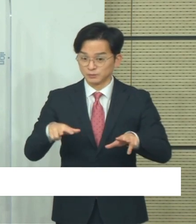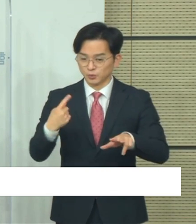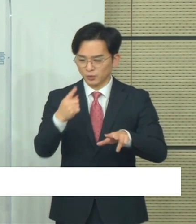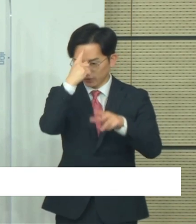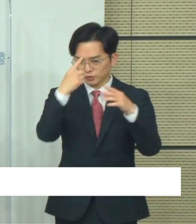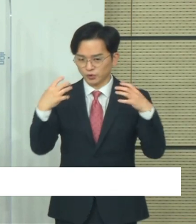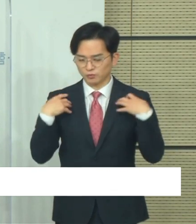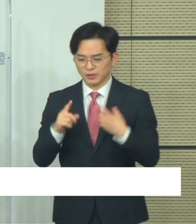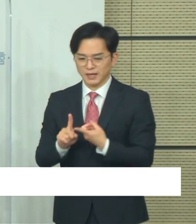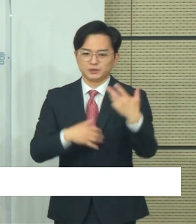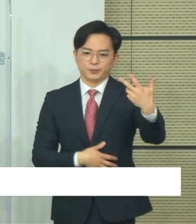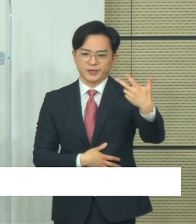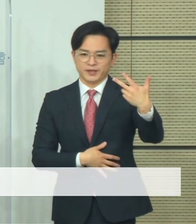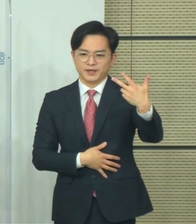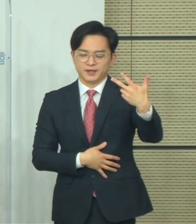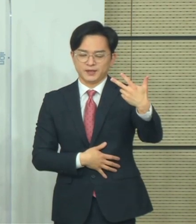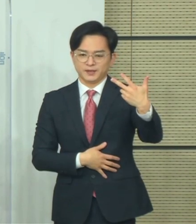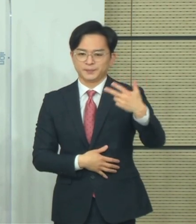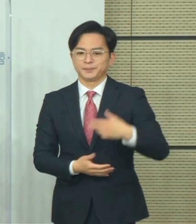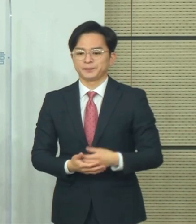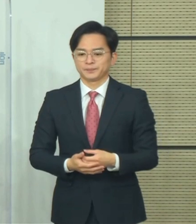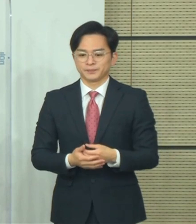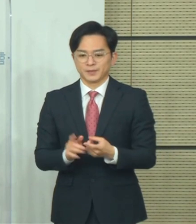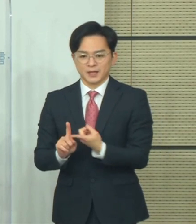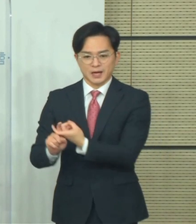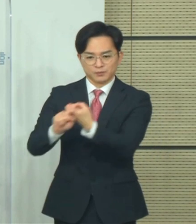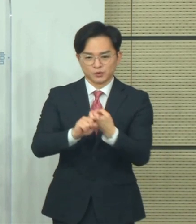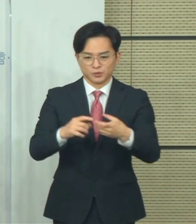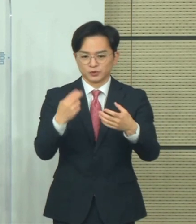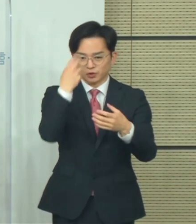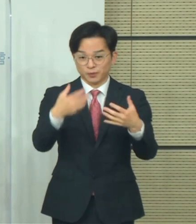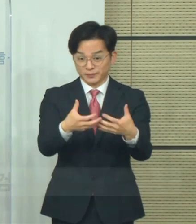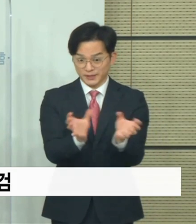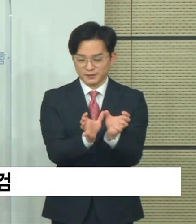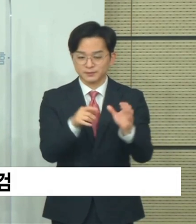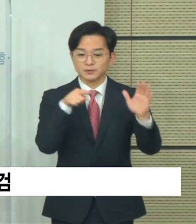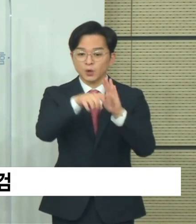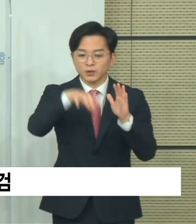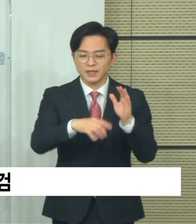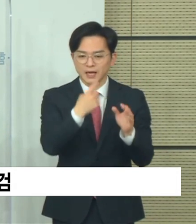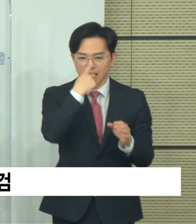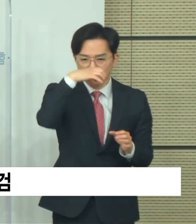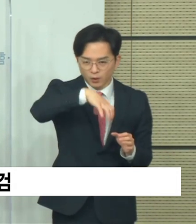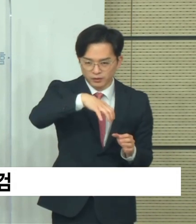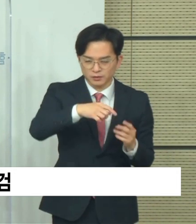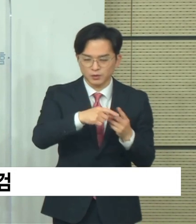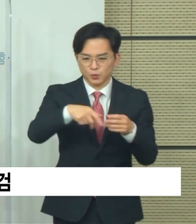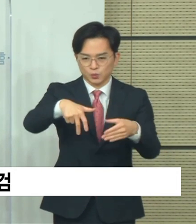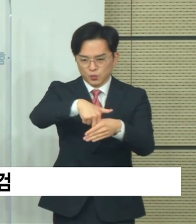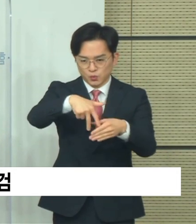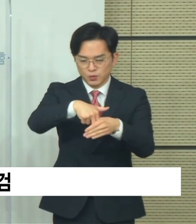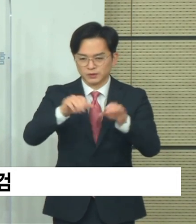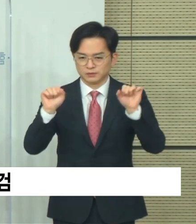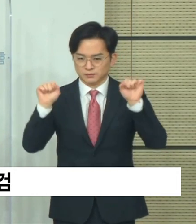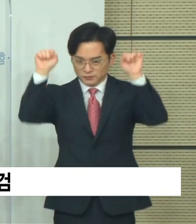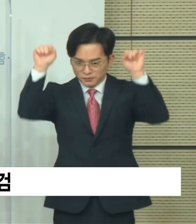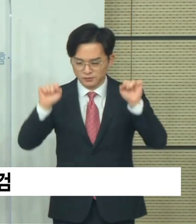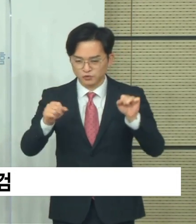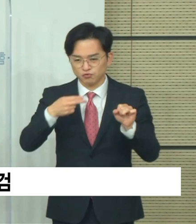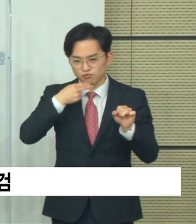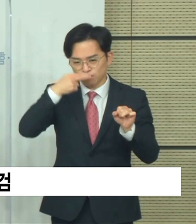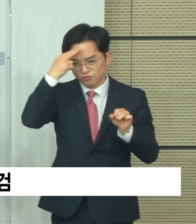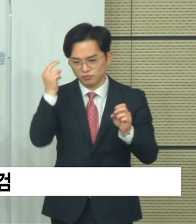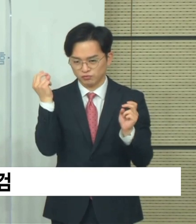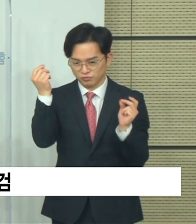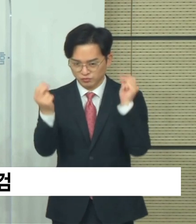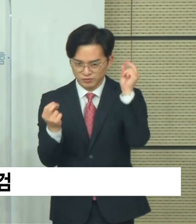점검을 시행할 예정입니다. 합동 점검단은 학원 교습소, 종교시설, 체육시설, 유흥시설,